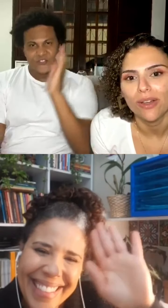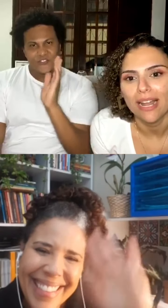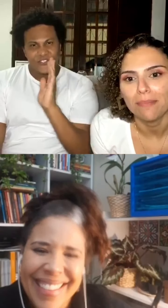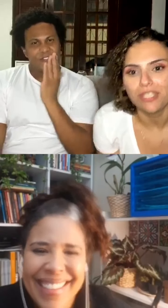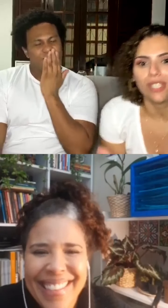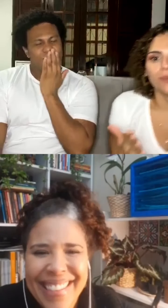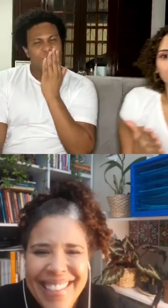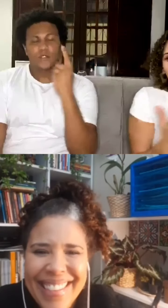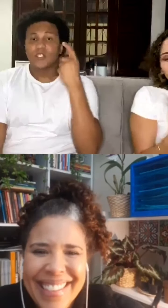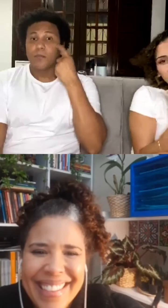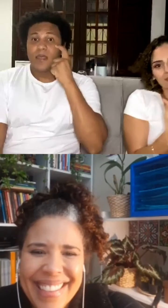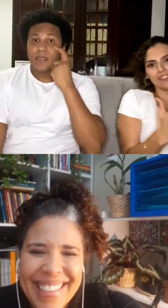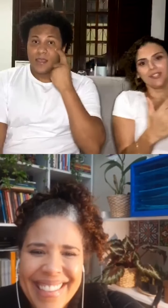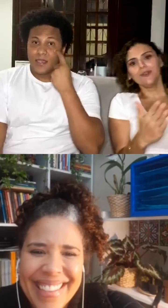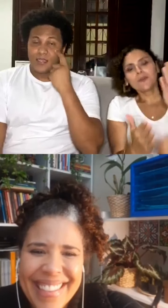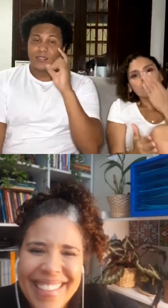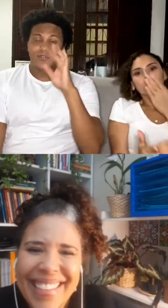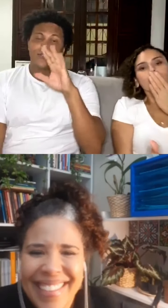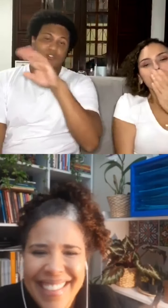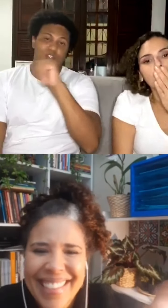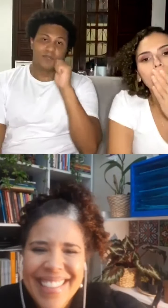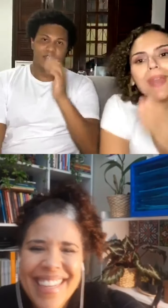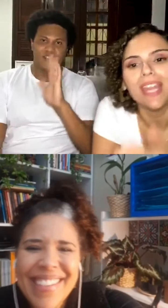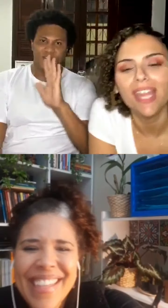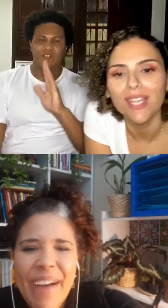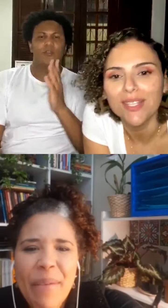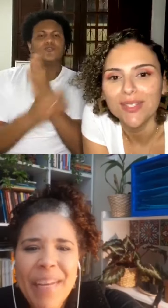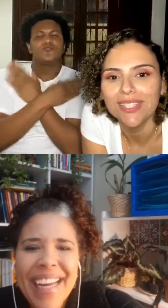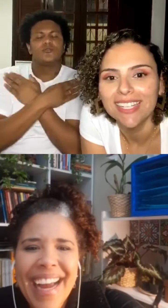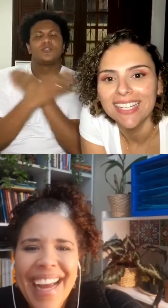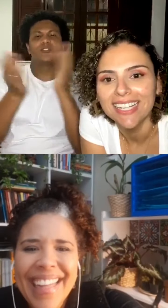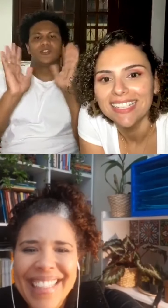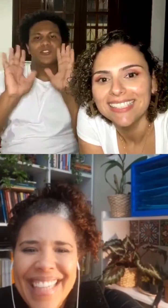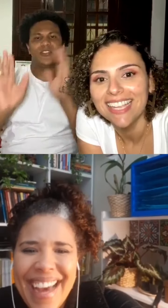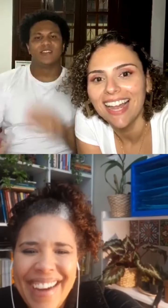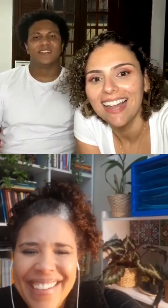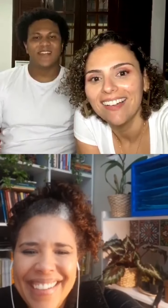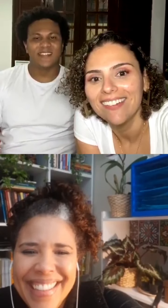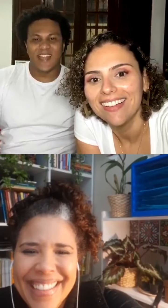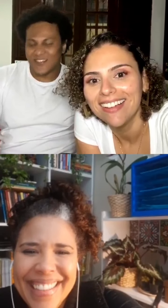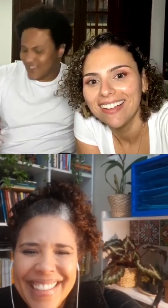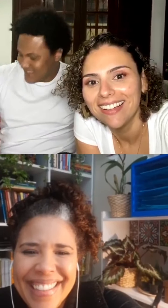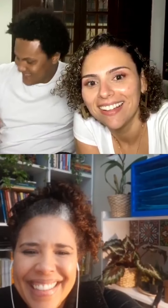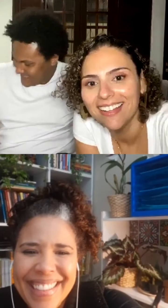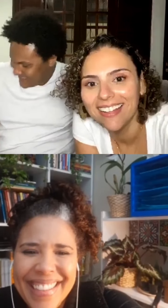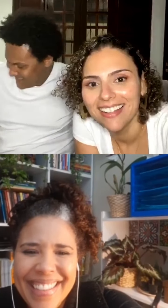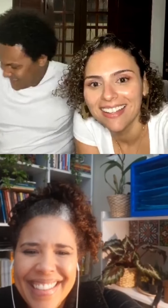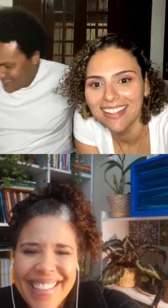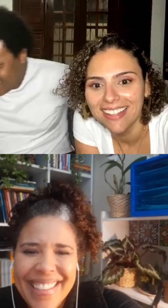agora, rapidinho. Viu? Tchau, Beijo. tchau. Obrigada. Tchau. Tchau, tchau.